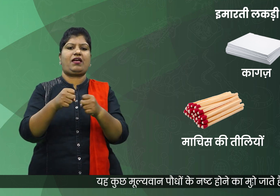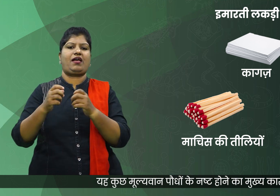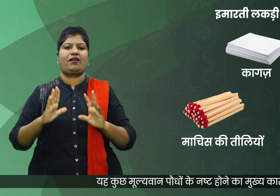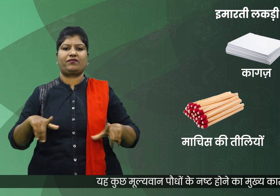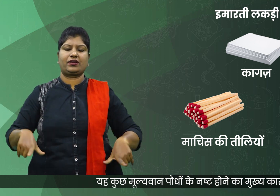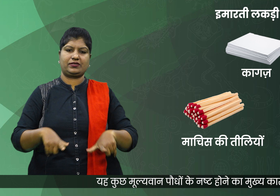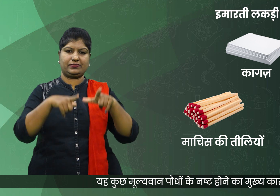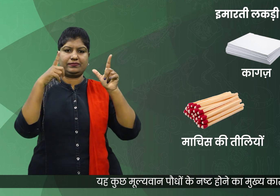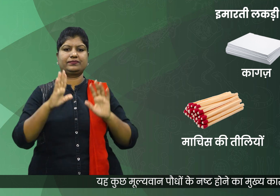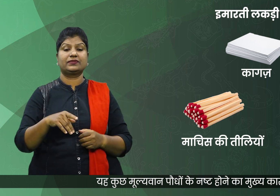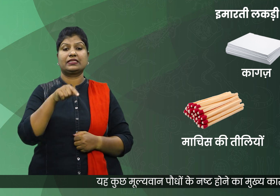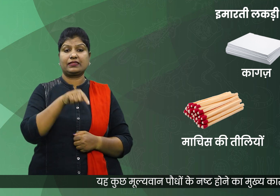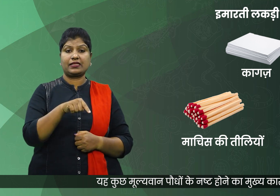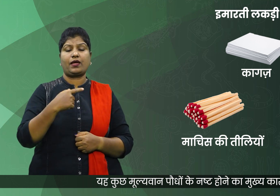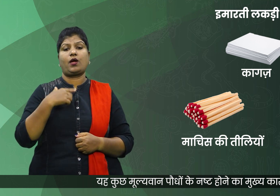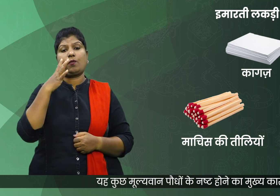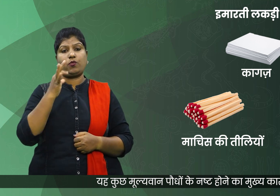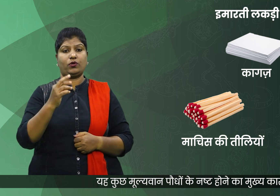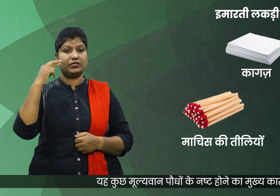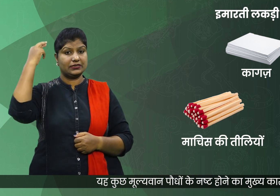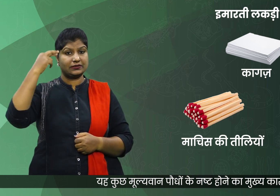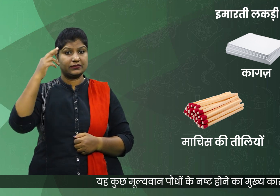मुल्यवान पौधों के नश्ठ होने का मुख्य कारण